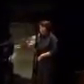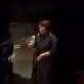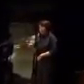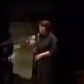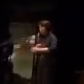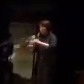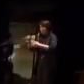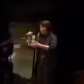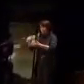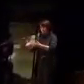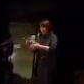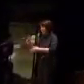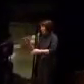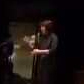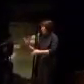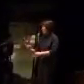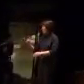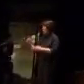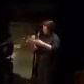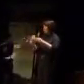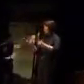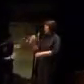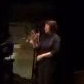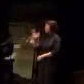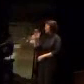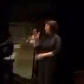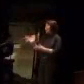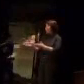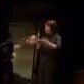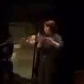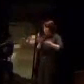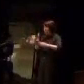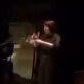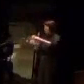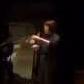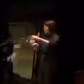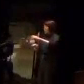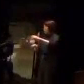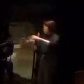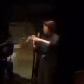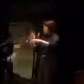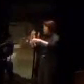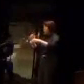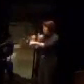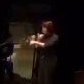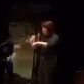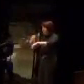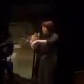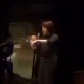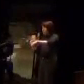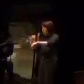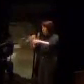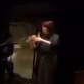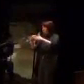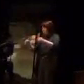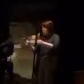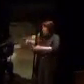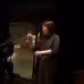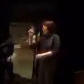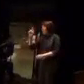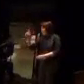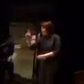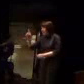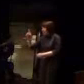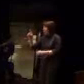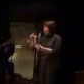中で核兵器保有国ではなくて中心産技術の全てを持っている国が世界で1カ国だけ